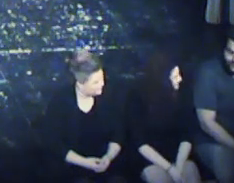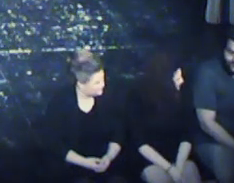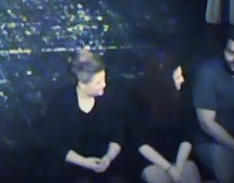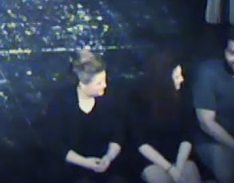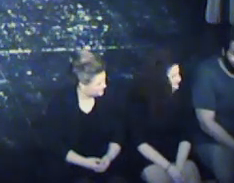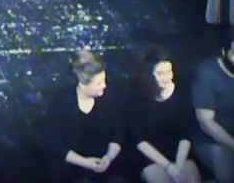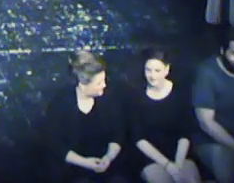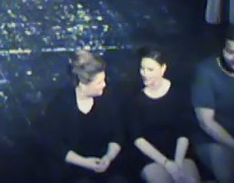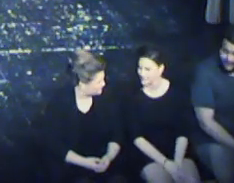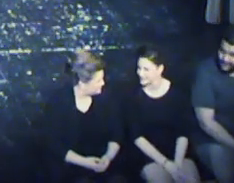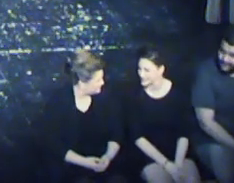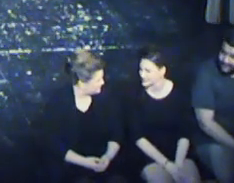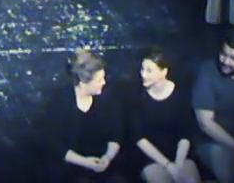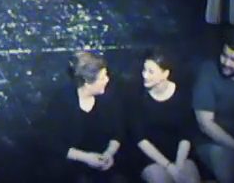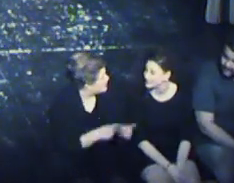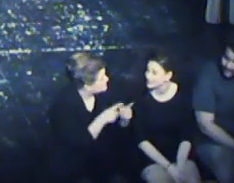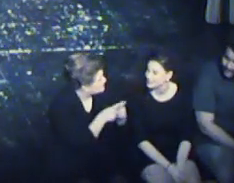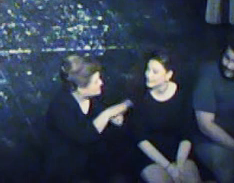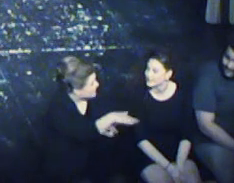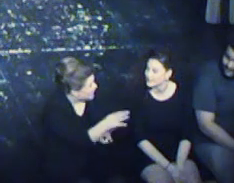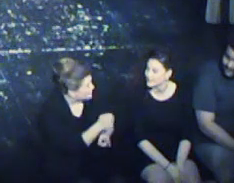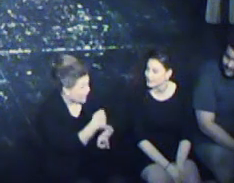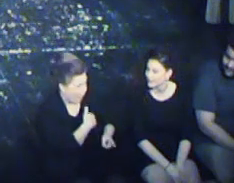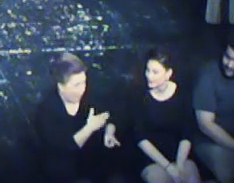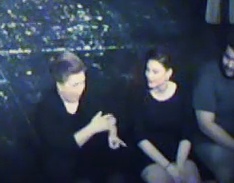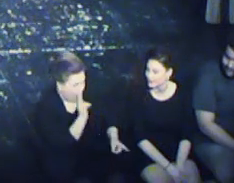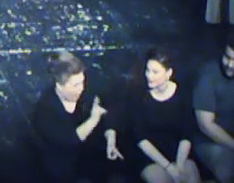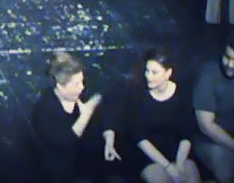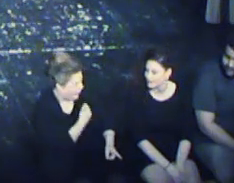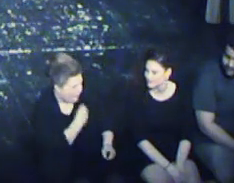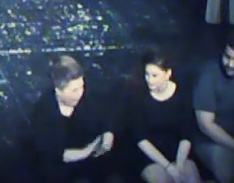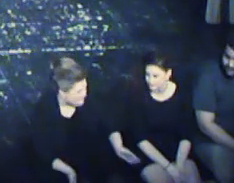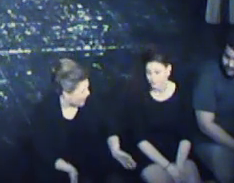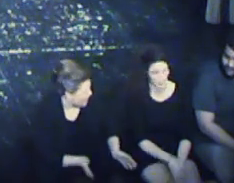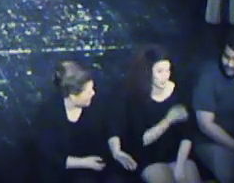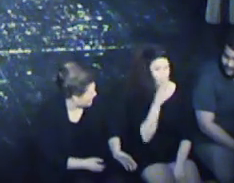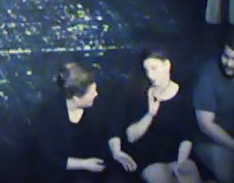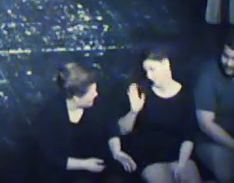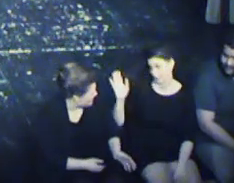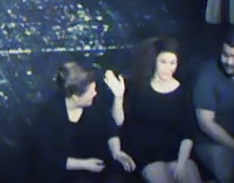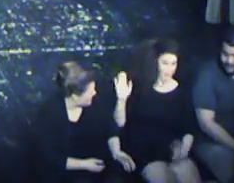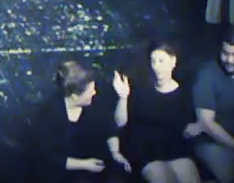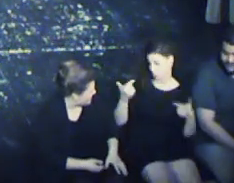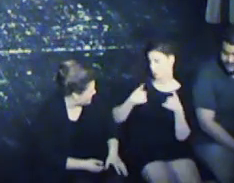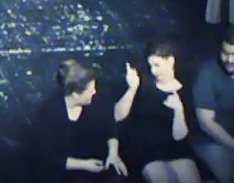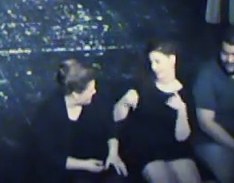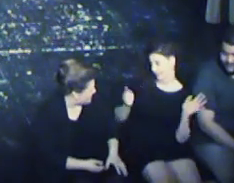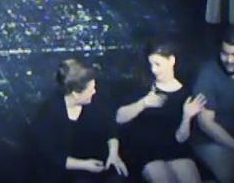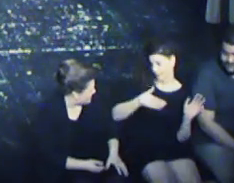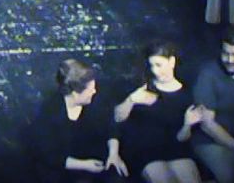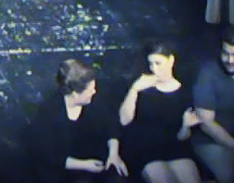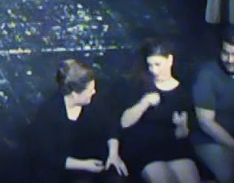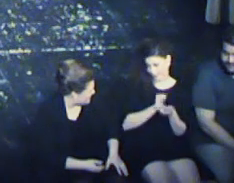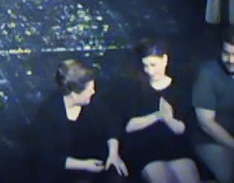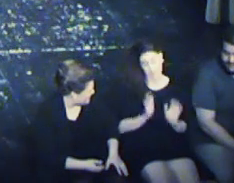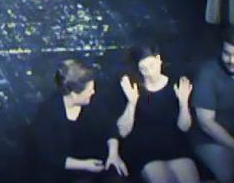Tita Tana, qué guapa eres después de mirarte al espejo. ¡Ey, bueno, bueno! Yo también quería